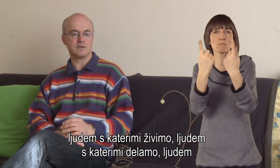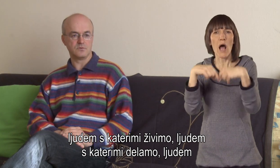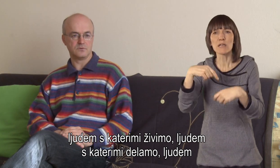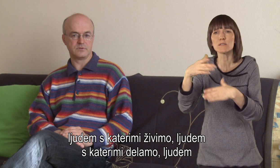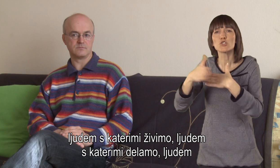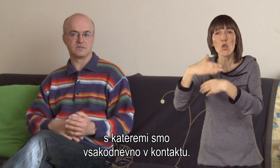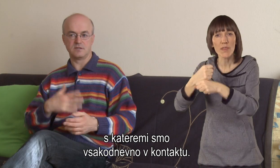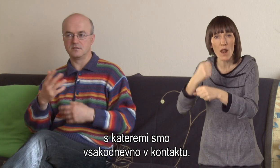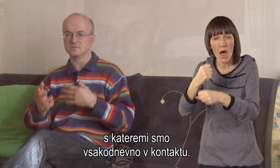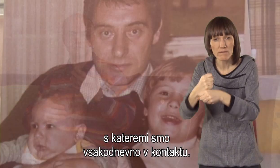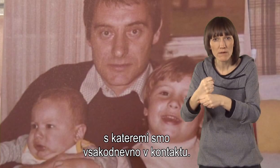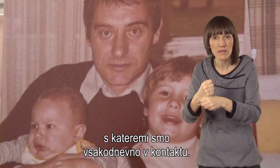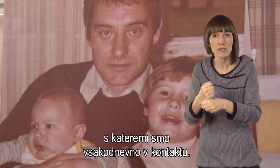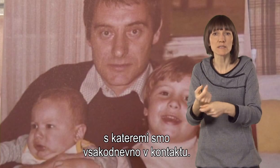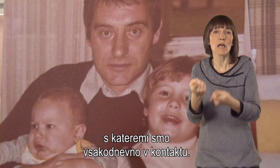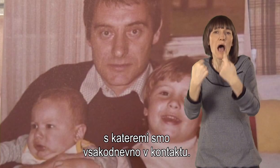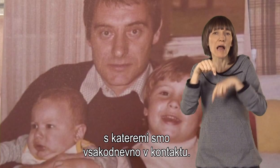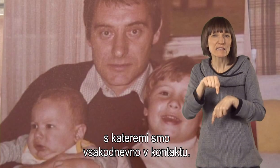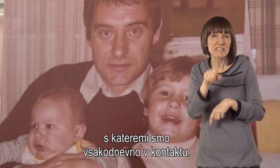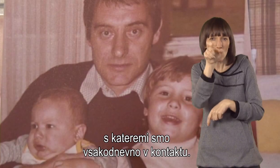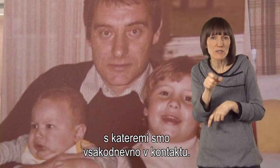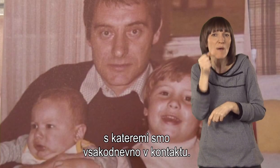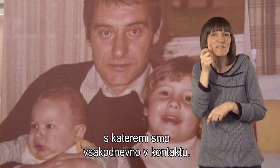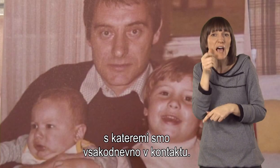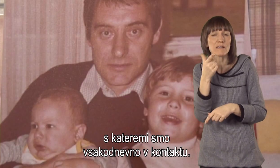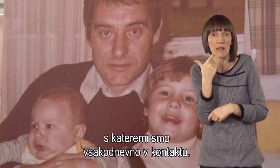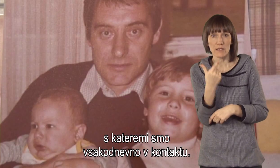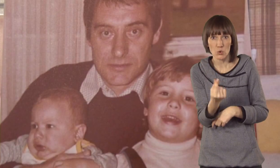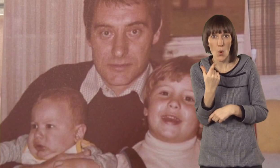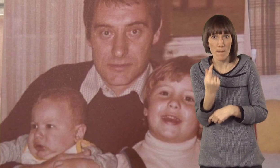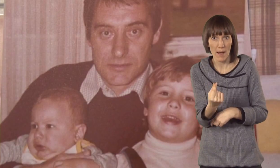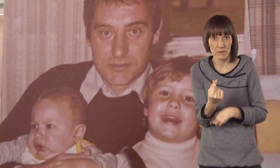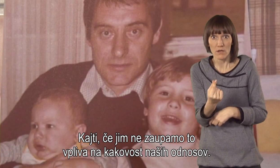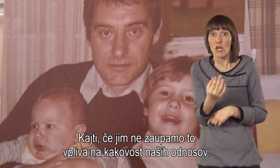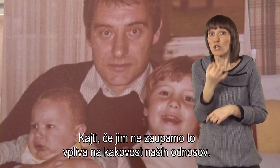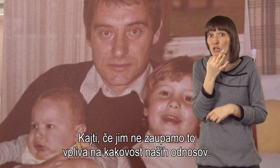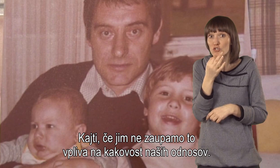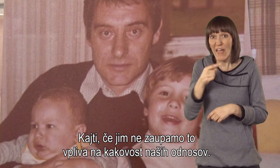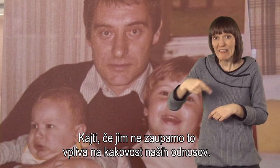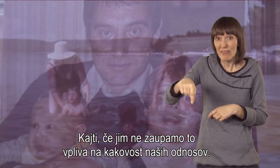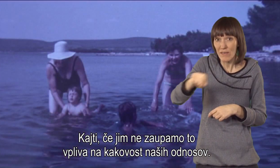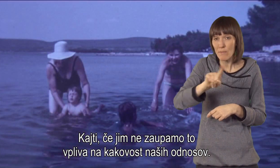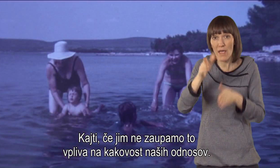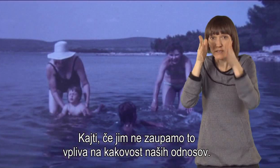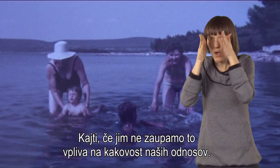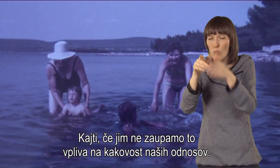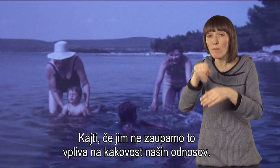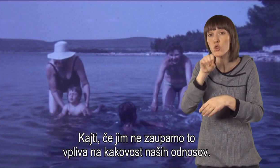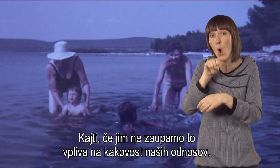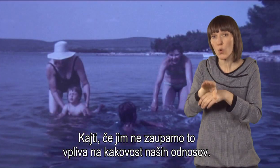delamo, ljudem, s katerimi smo vsakodnevno v kontaktih. Kajti, če jim ne zaupamo, to